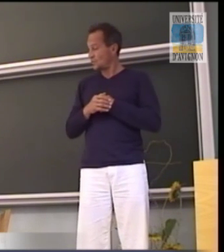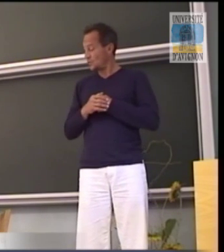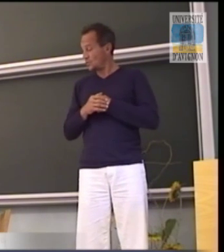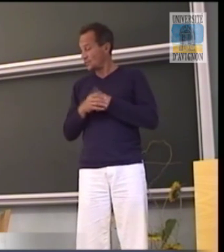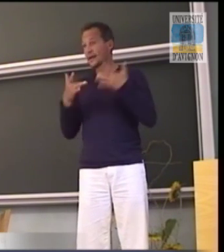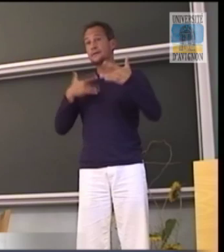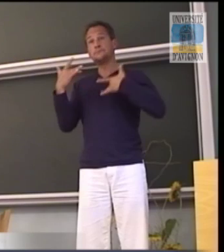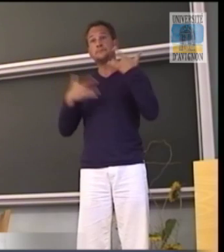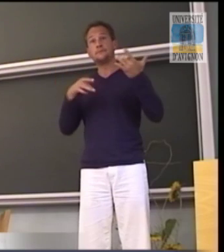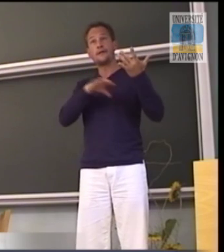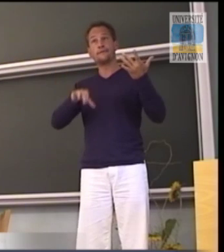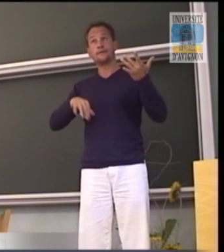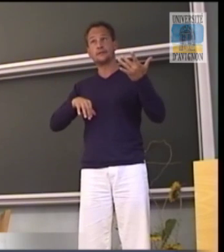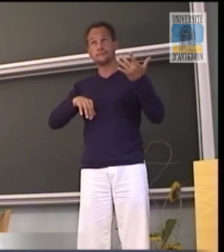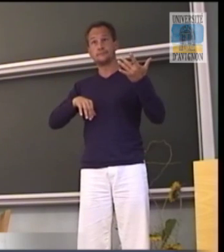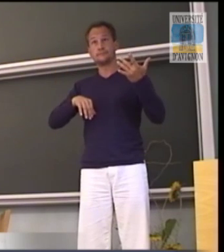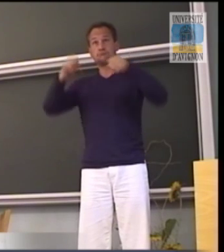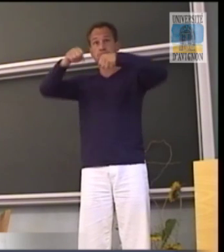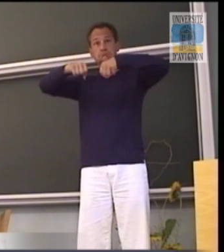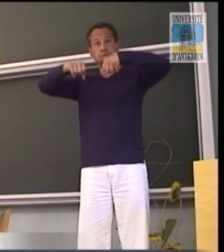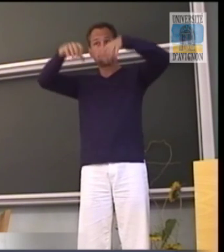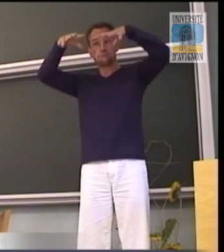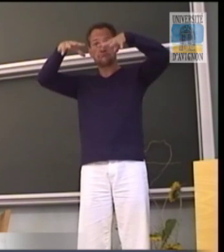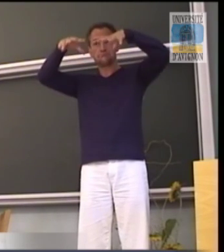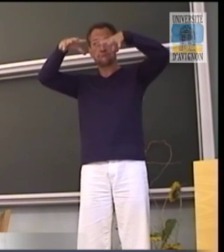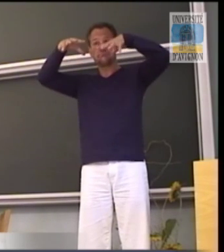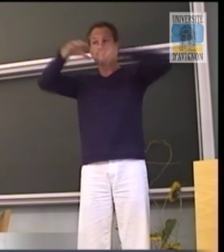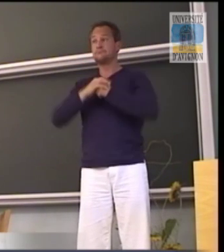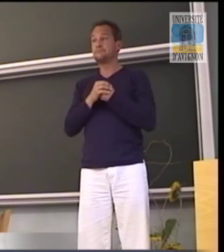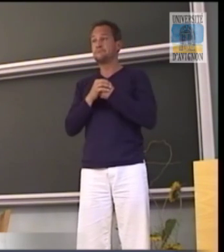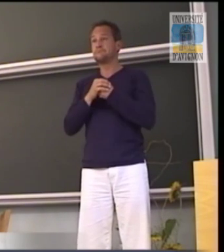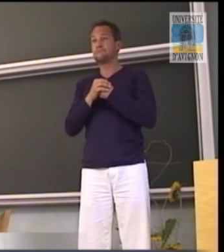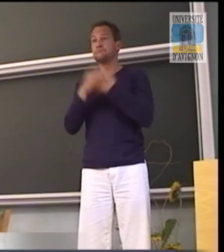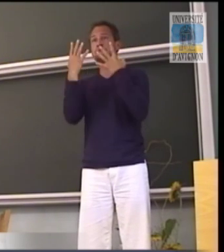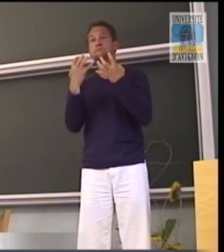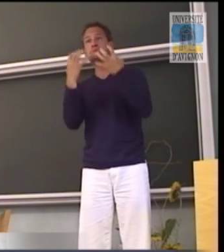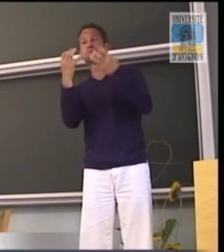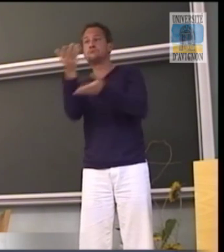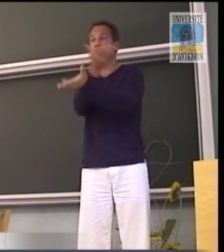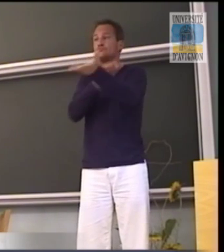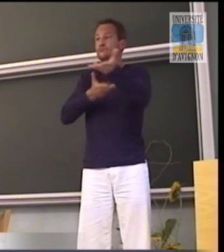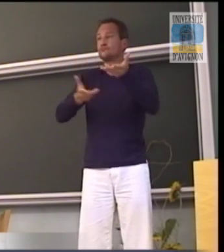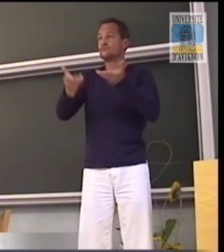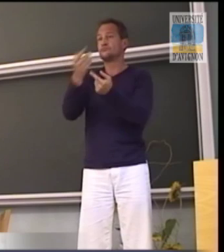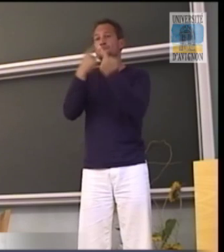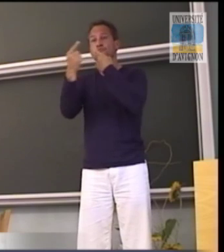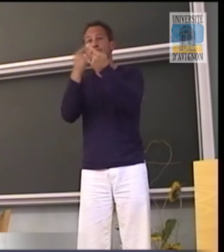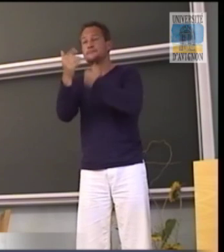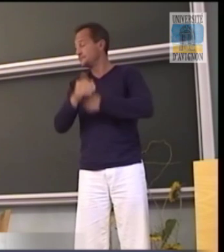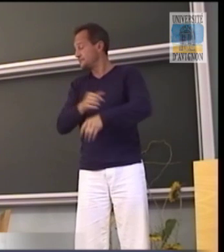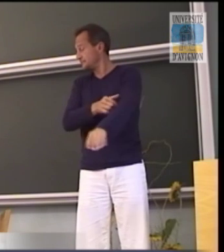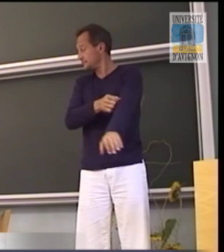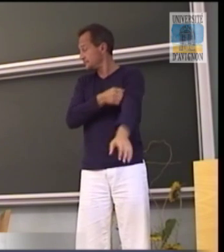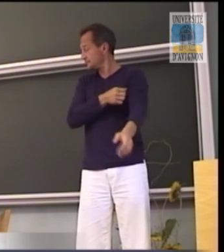la lumière se rallumait, nous avions un échange avec la salle. Et je me suis rendu compte